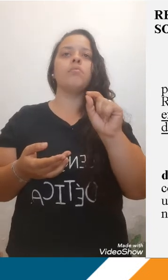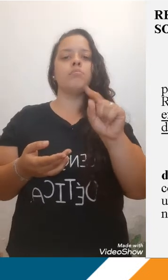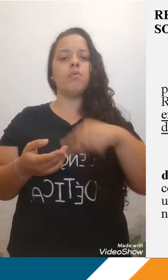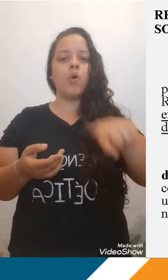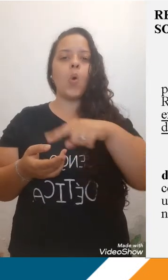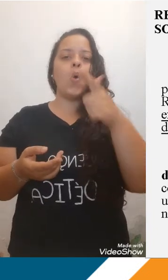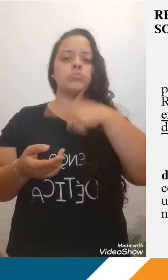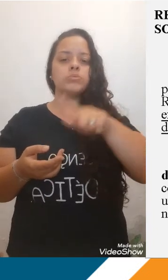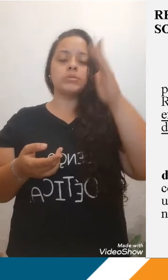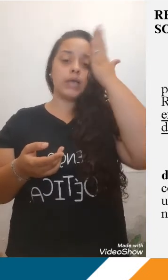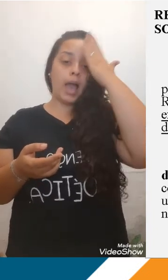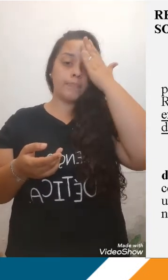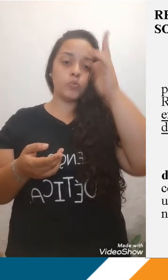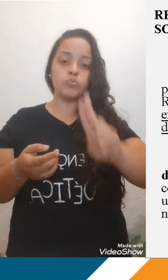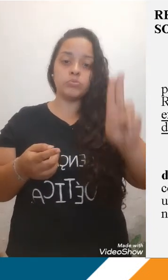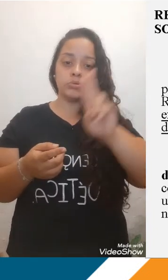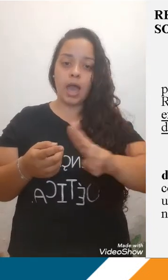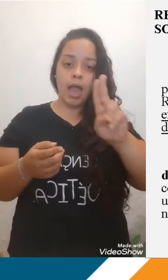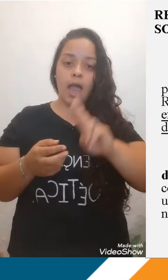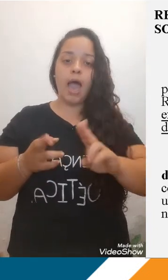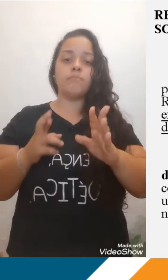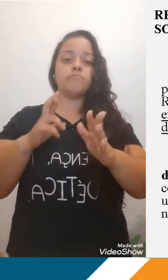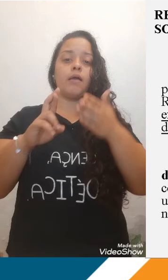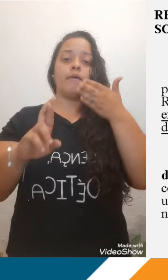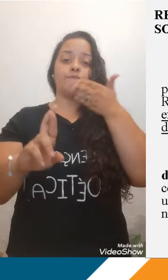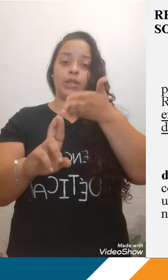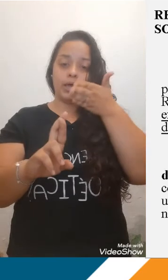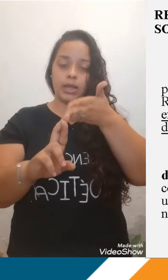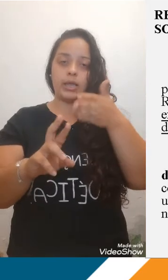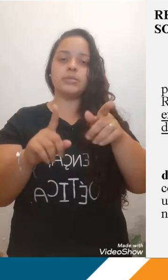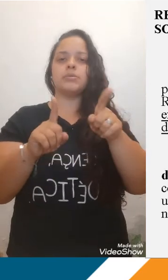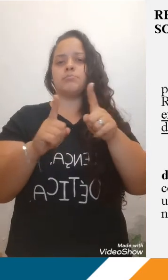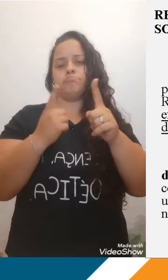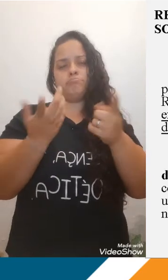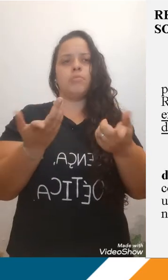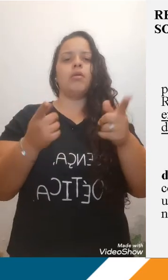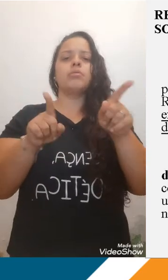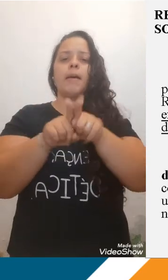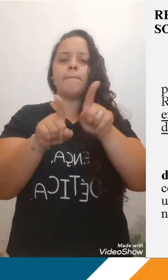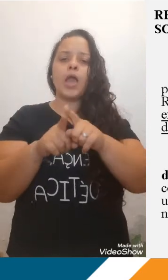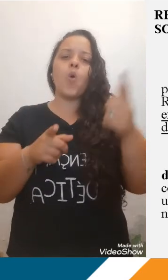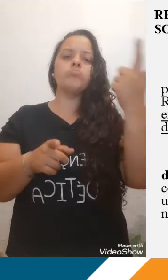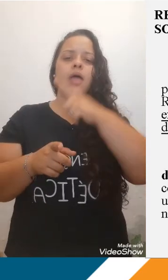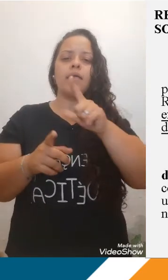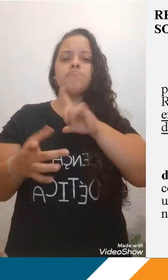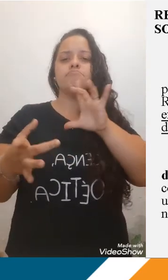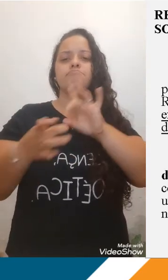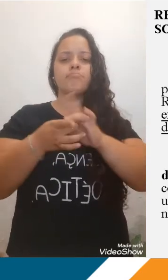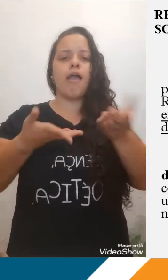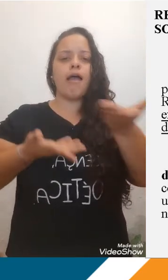saiba utilizar as referências que você escolheu para colocar na redação e que essas referências mantenham alguma